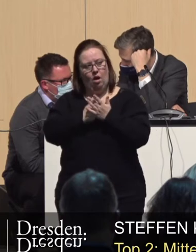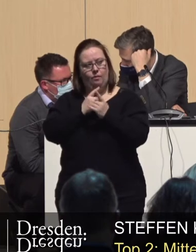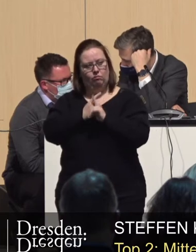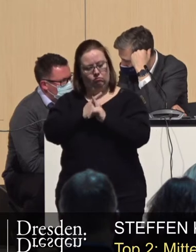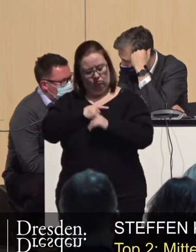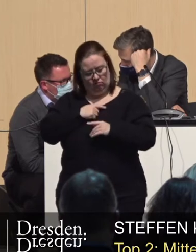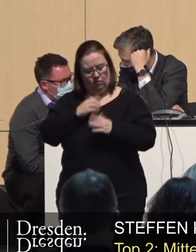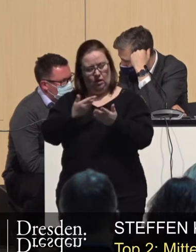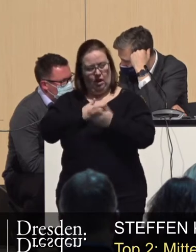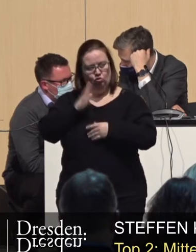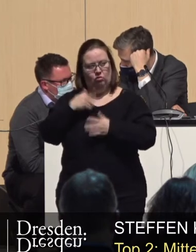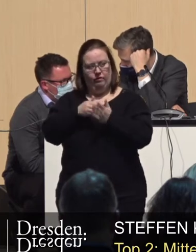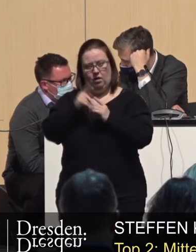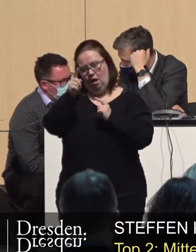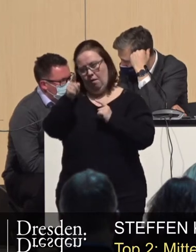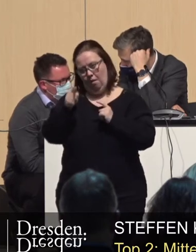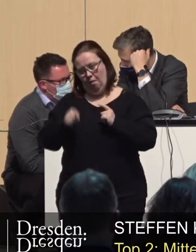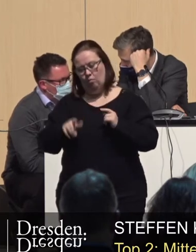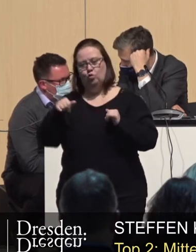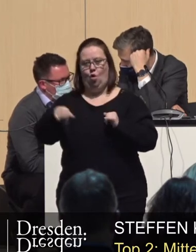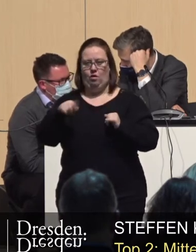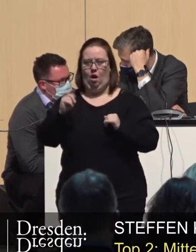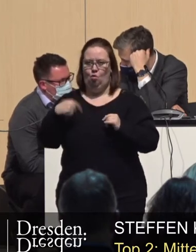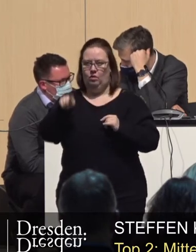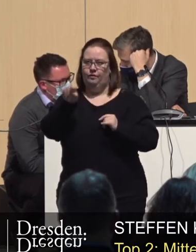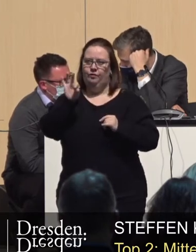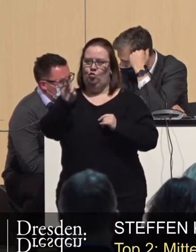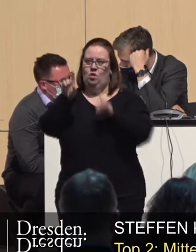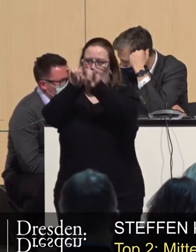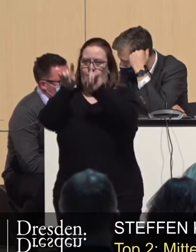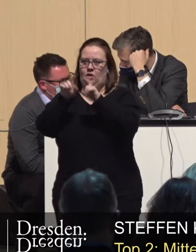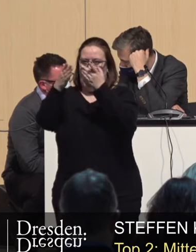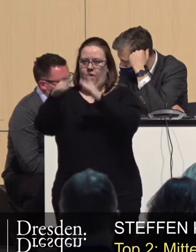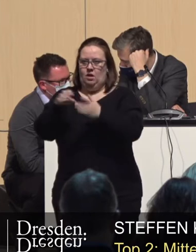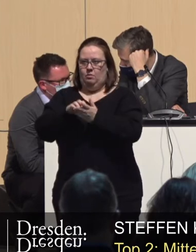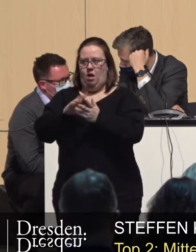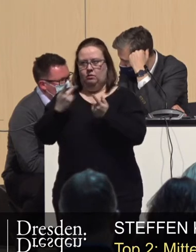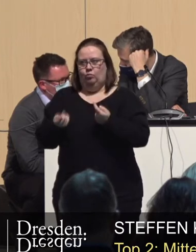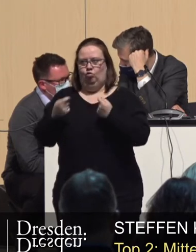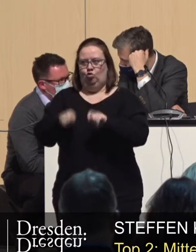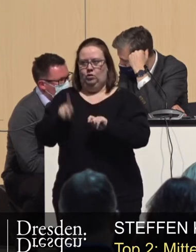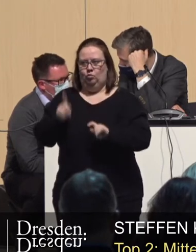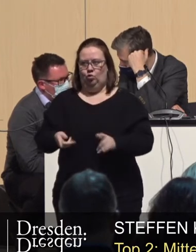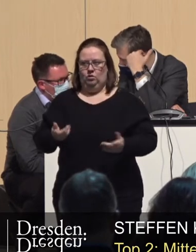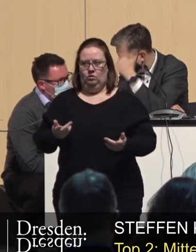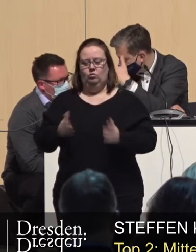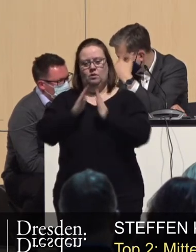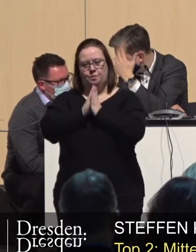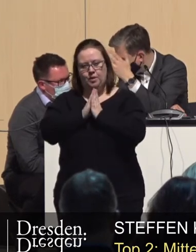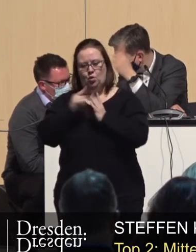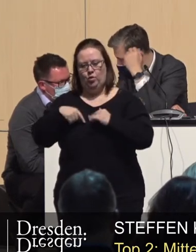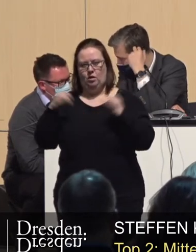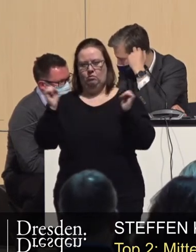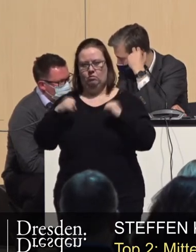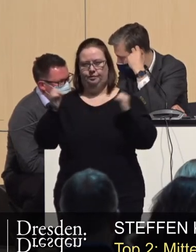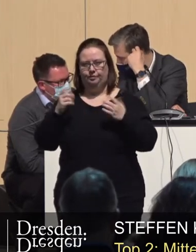selbst gegeben haben, ab und dazu gehört heute auch dieser überaus sinnvolle Beschluss. Und wir möchten Sie bitten, dem heute